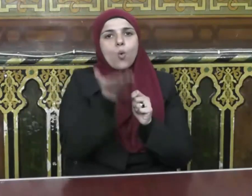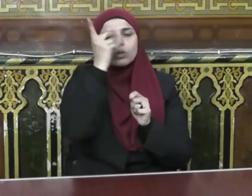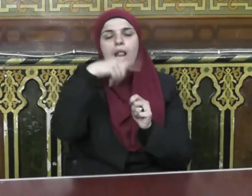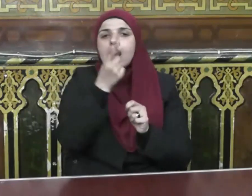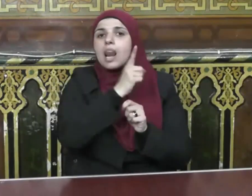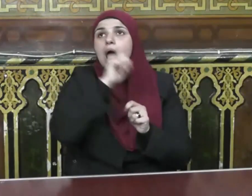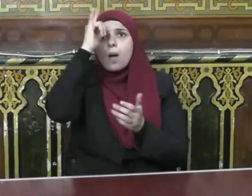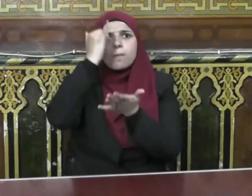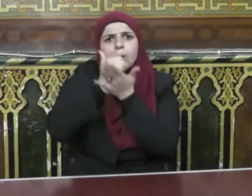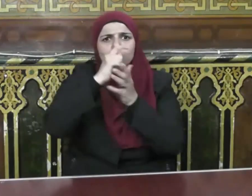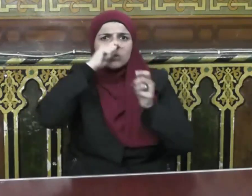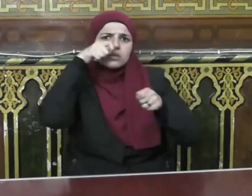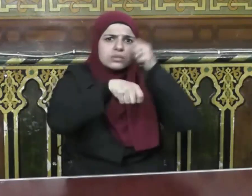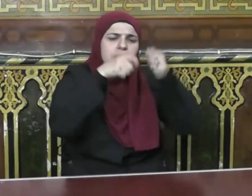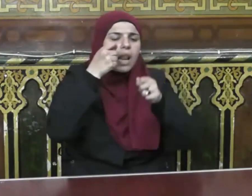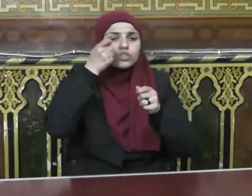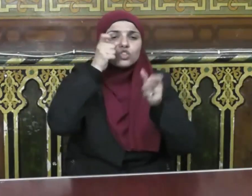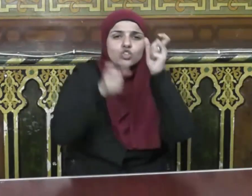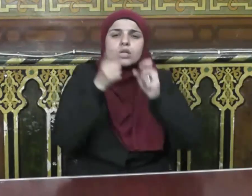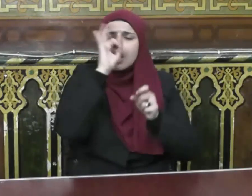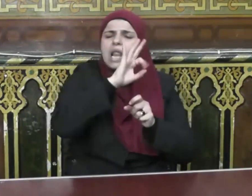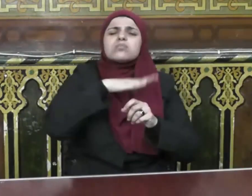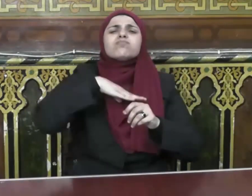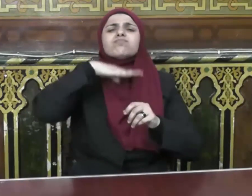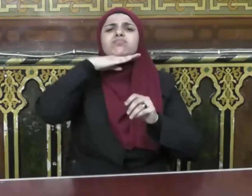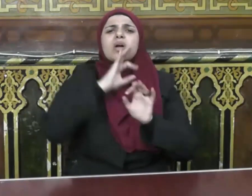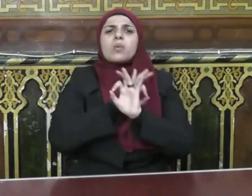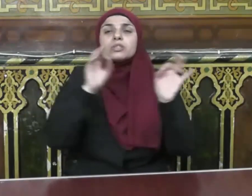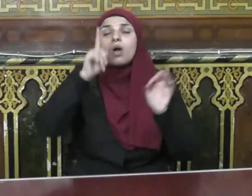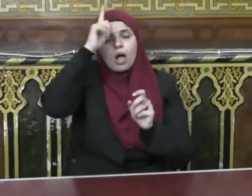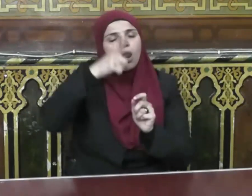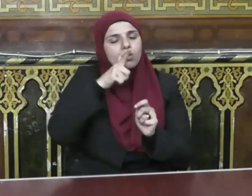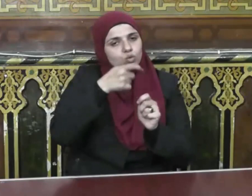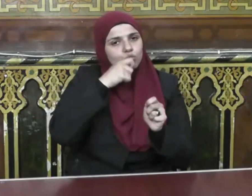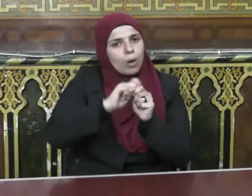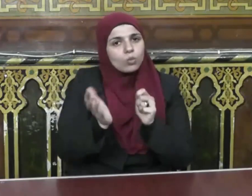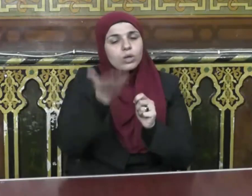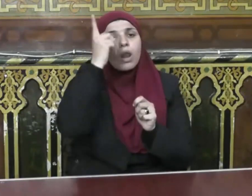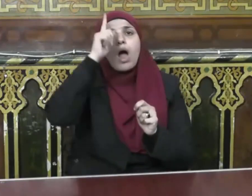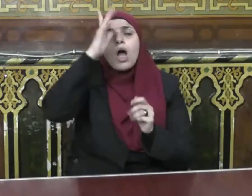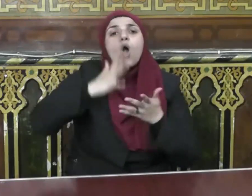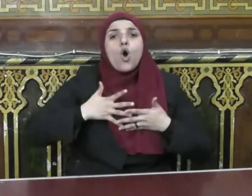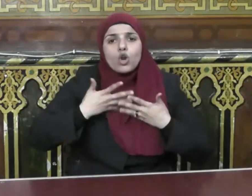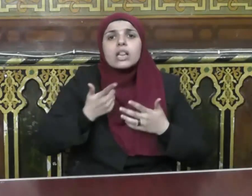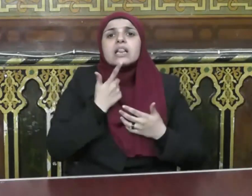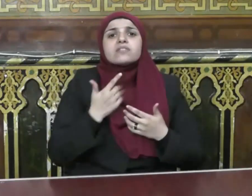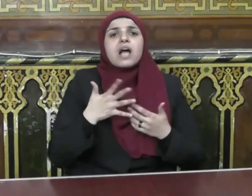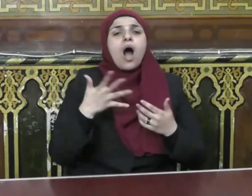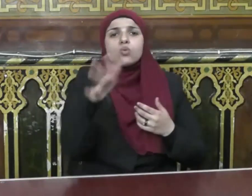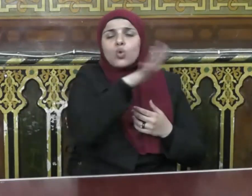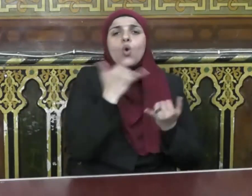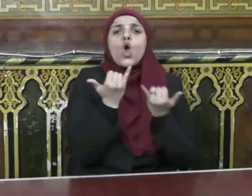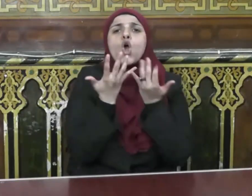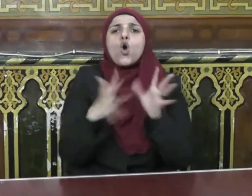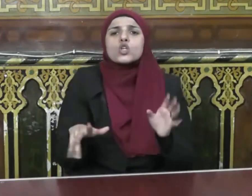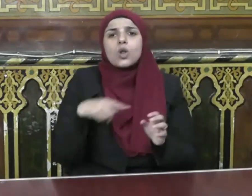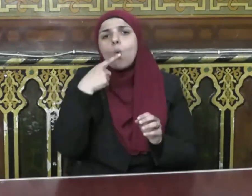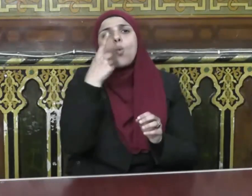يكلف الله نفسًا إلا وسعها، وقال جل شأنه: يريد الله بكم اليسر ولا يريد